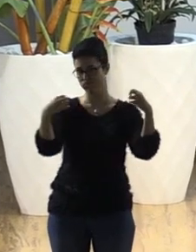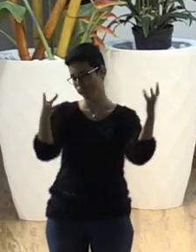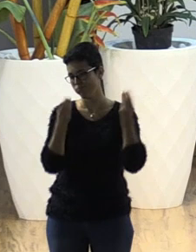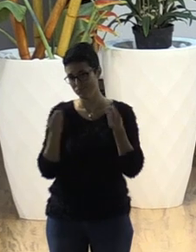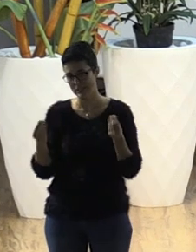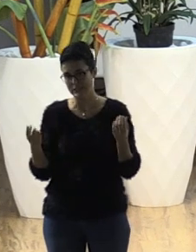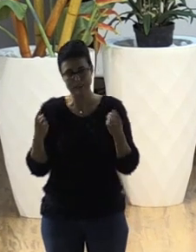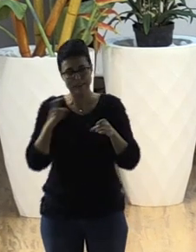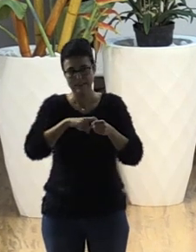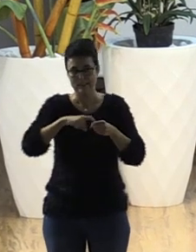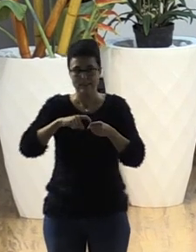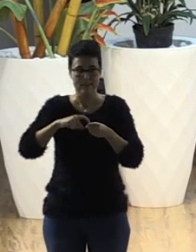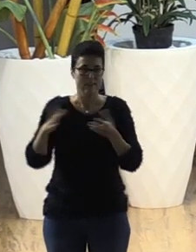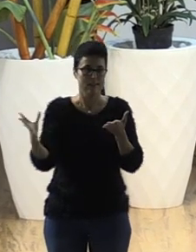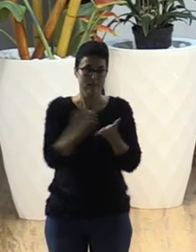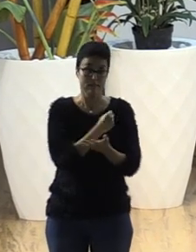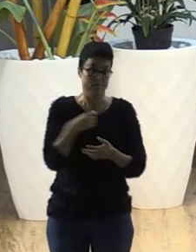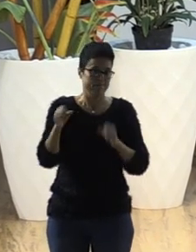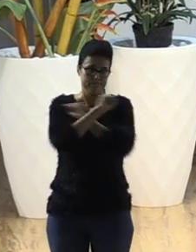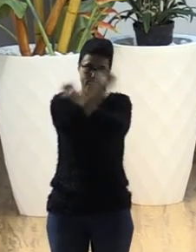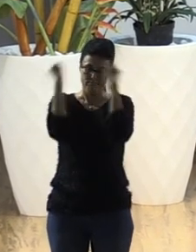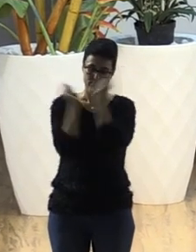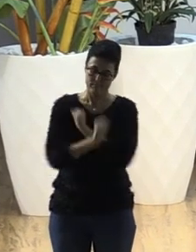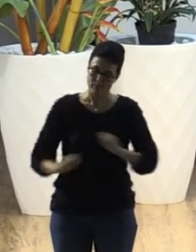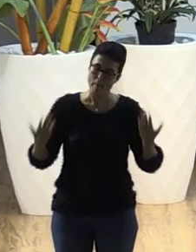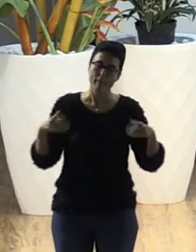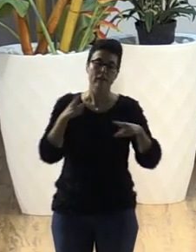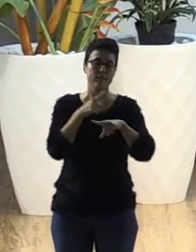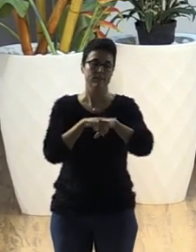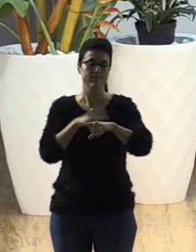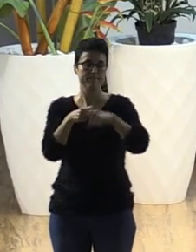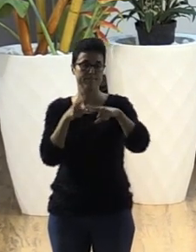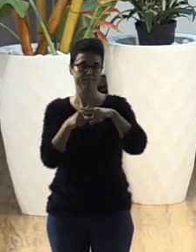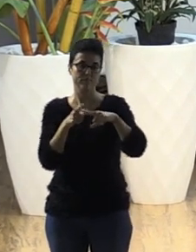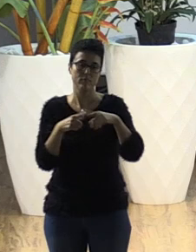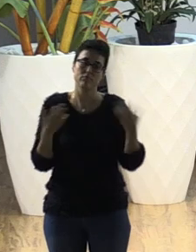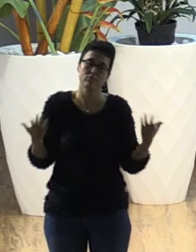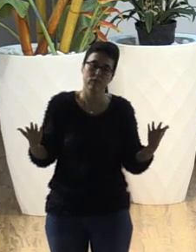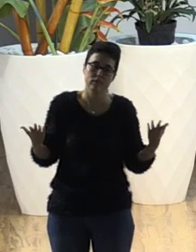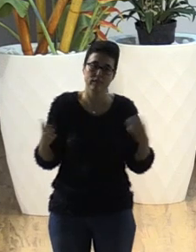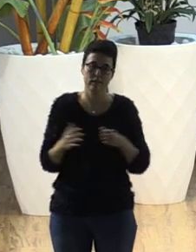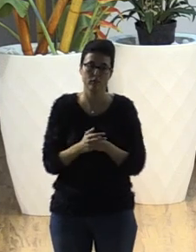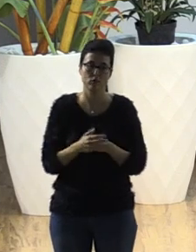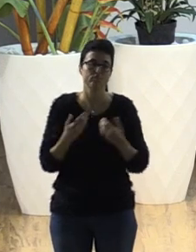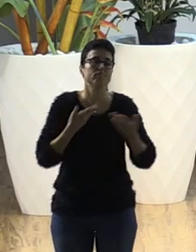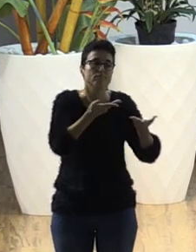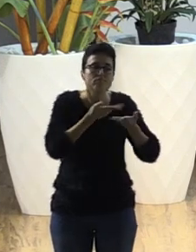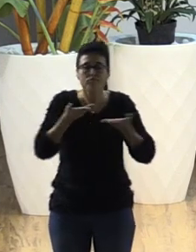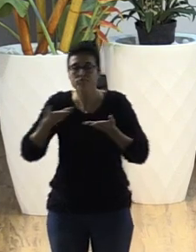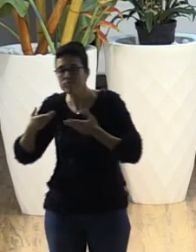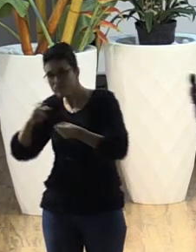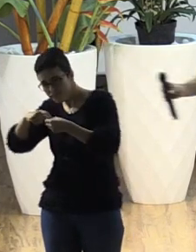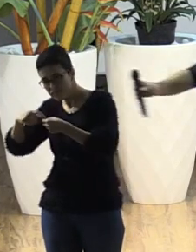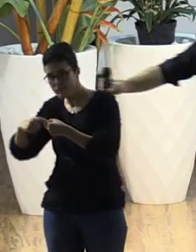menos la media hora que nos queda hasta concluir esta actividad, a participar.